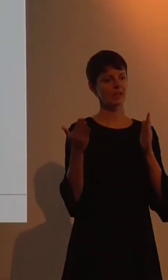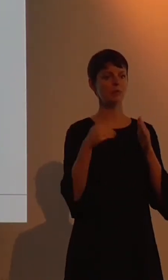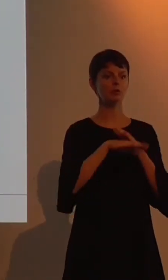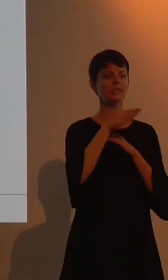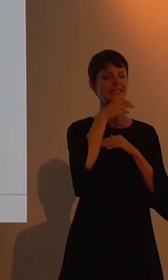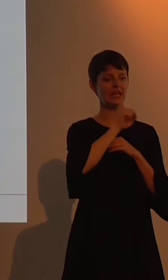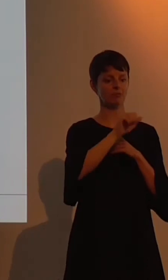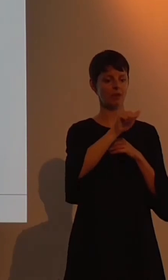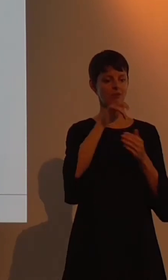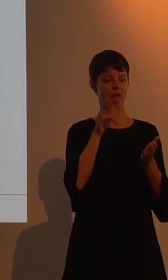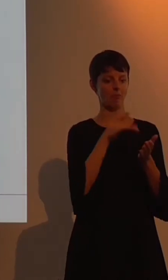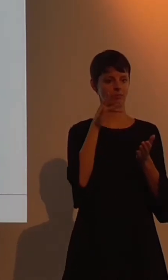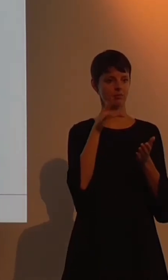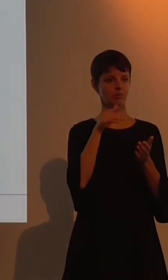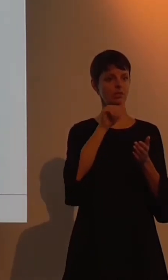werden.